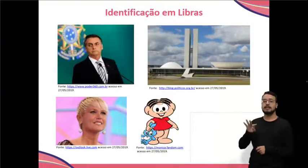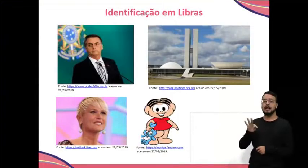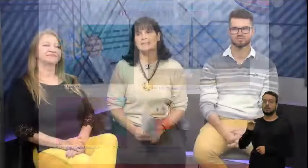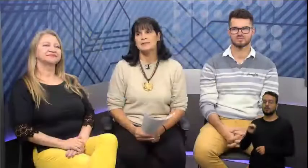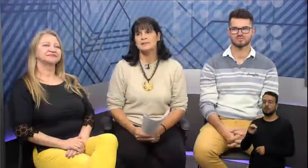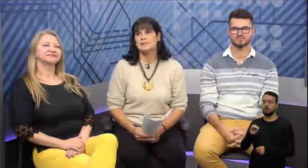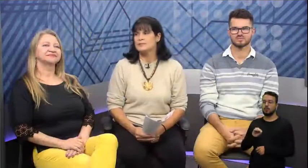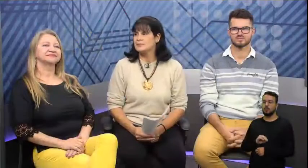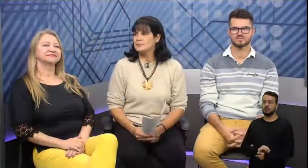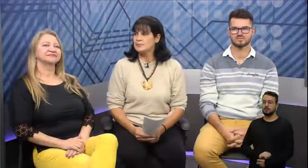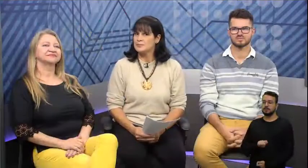Brasília.